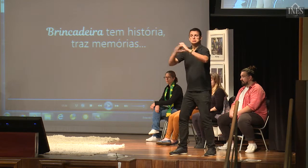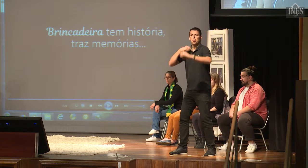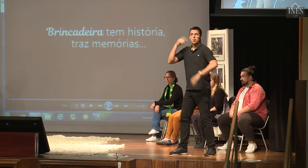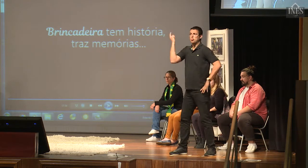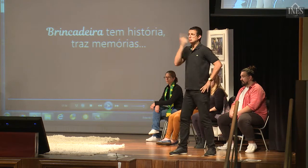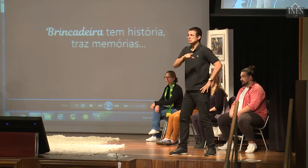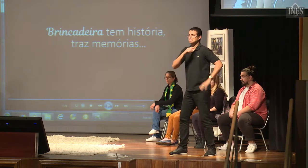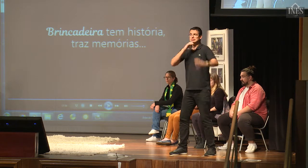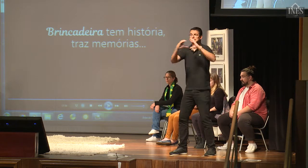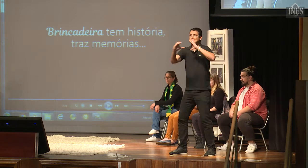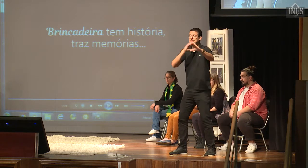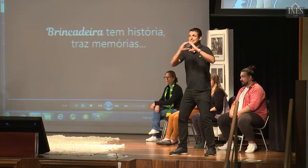nessa comunicação, como que eu conseguia?